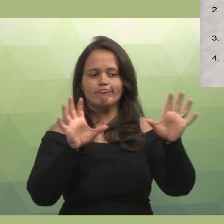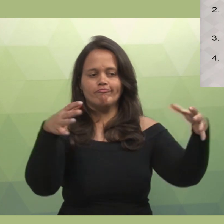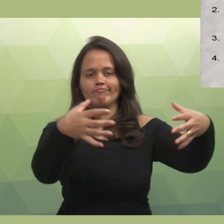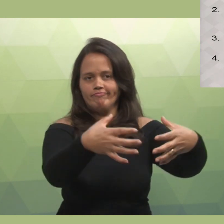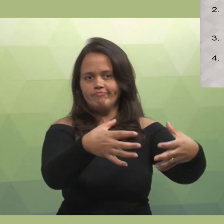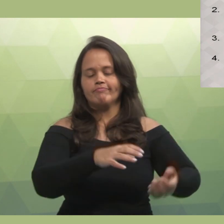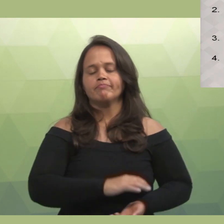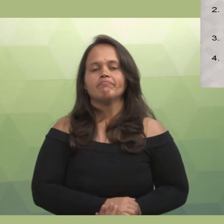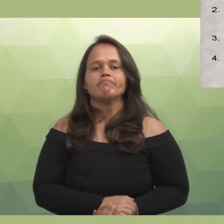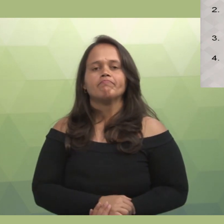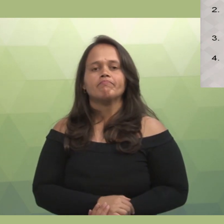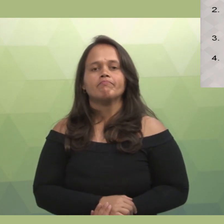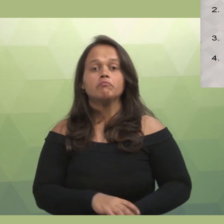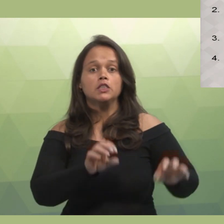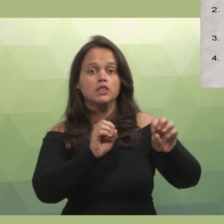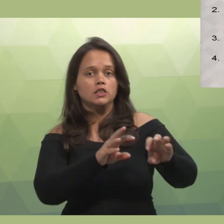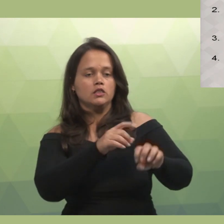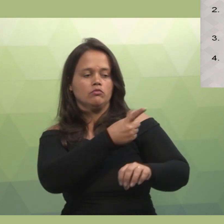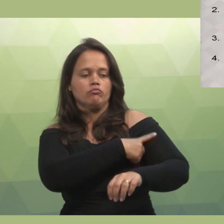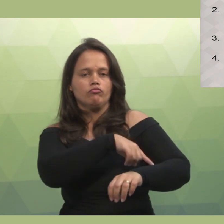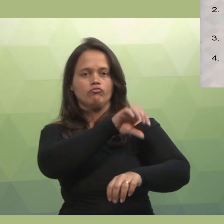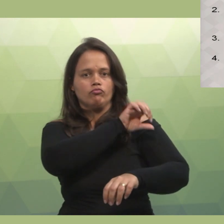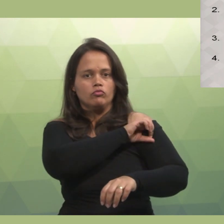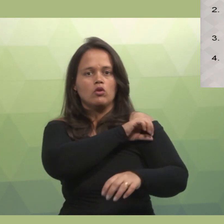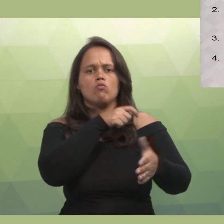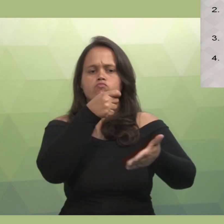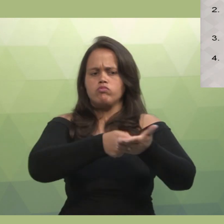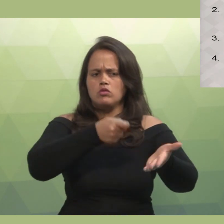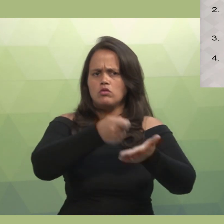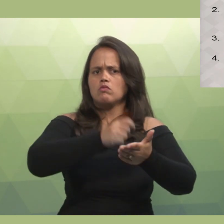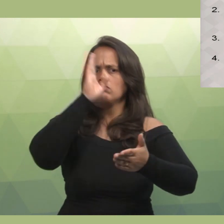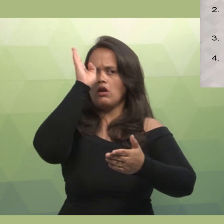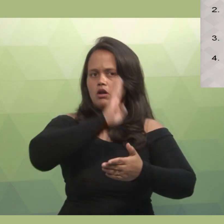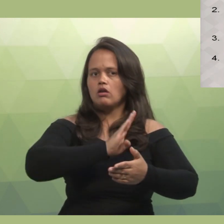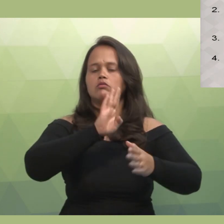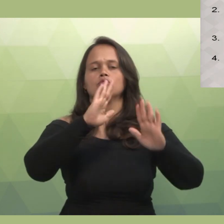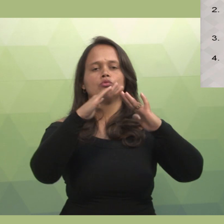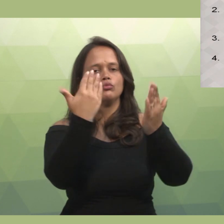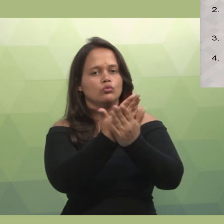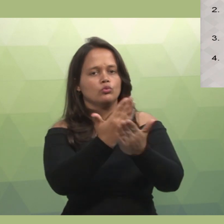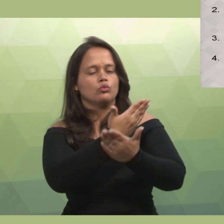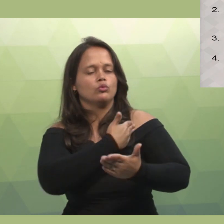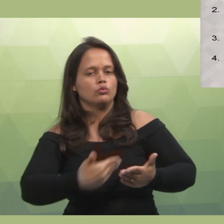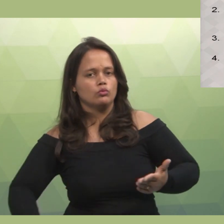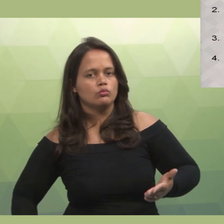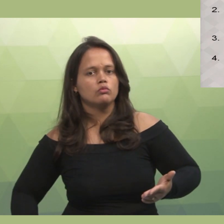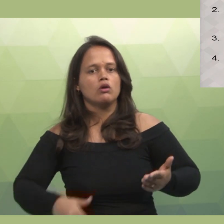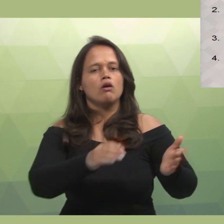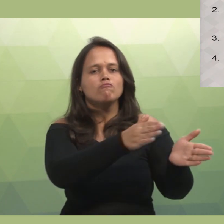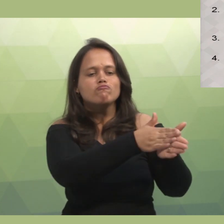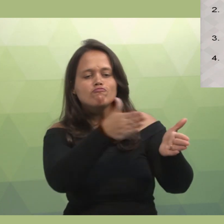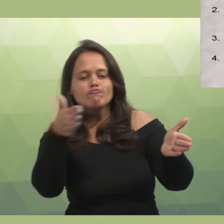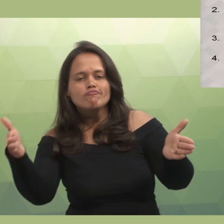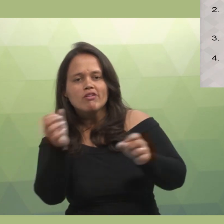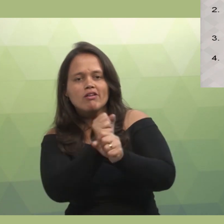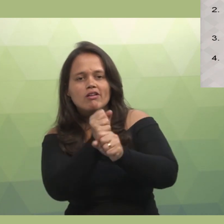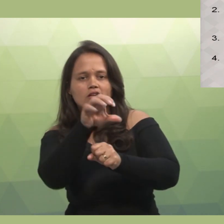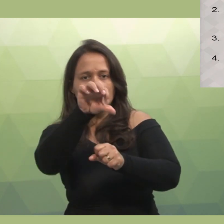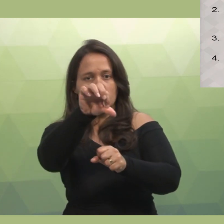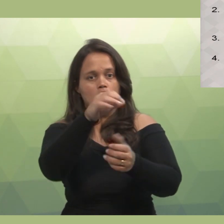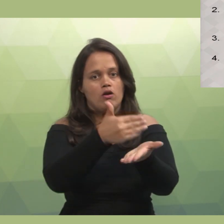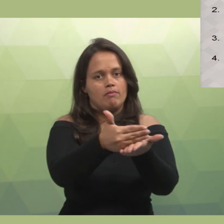gratuito na escola pública, tem duração de 9 anos e inicia-se aos 6 anos de idade. Objetiva a formação básica do